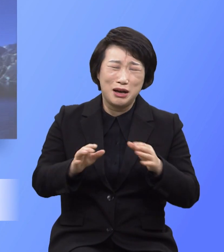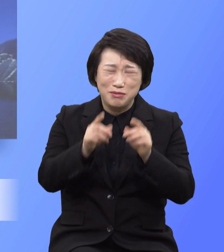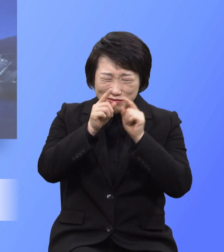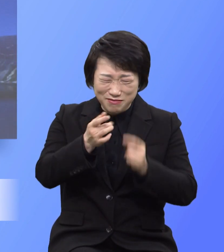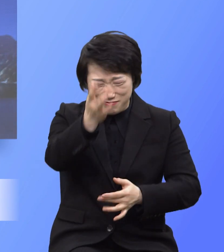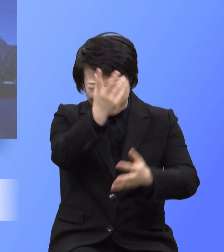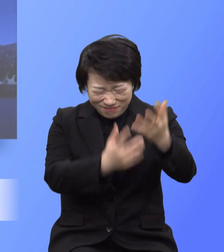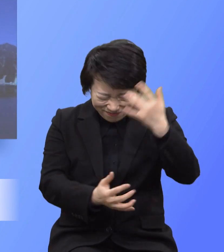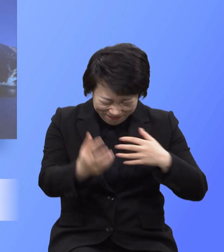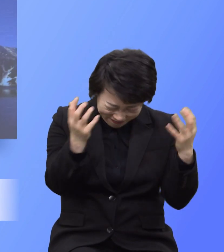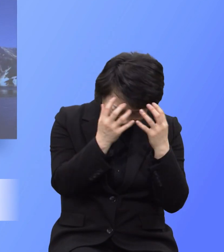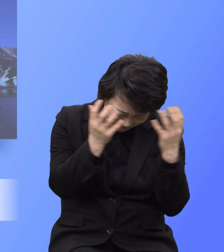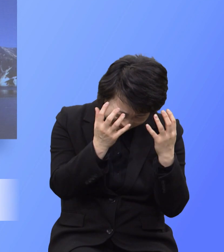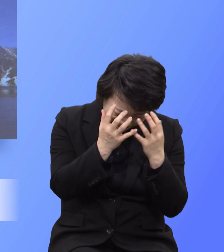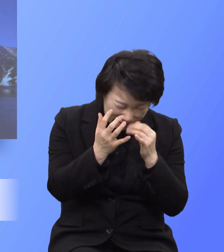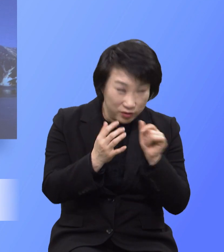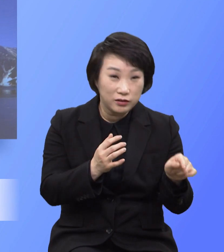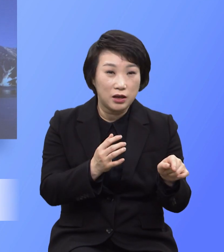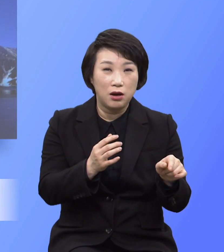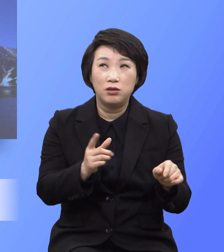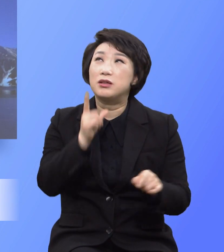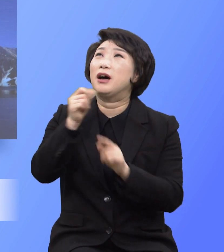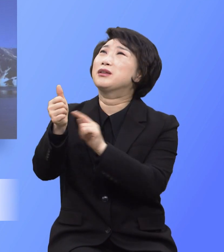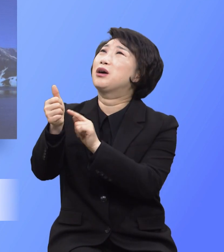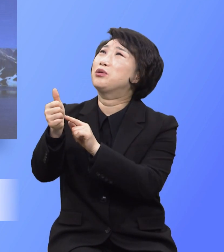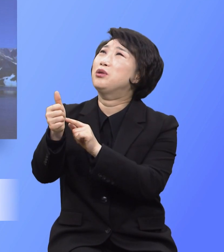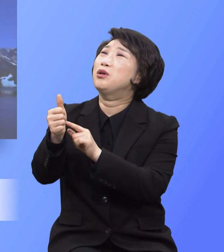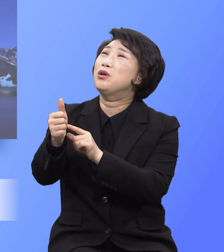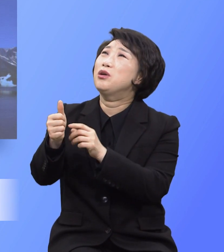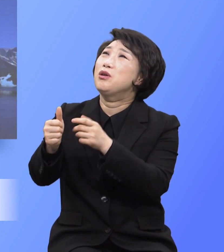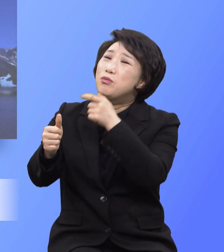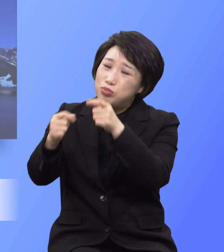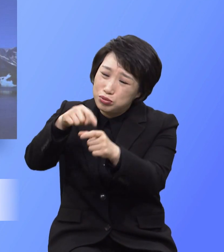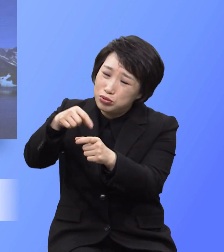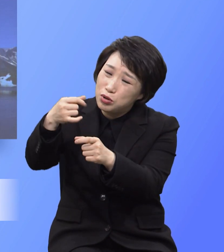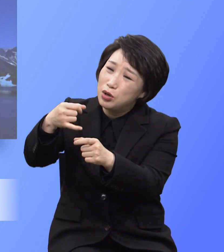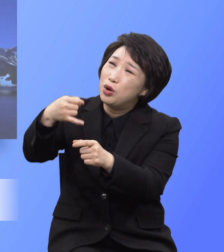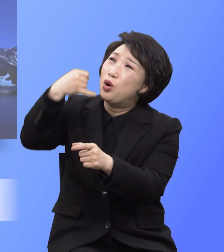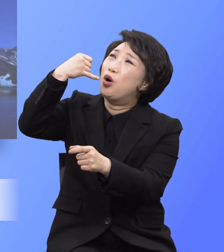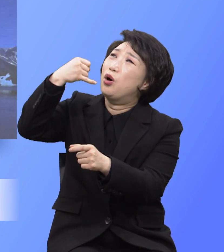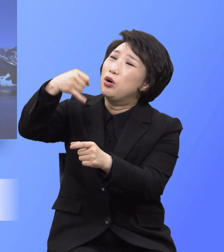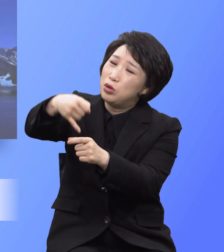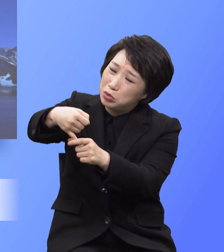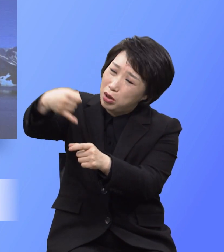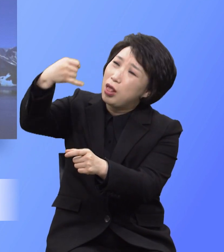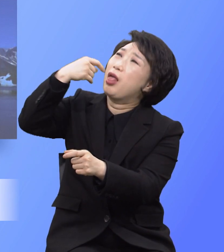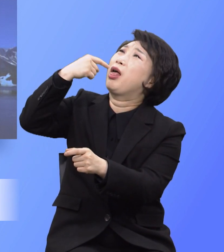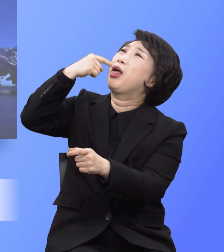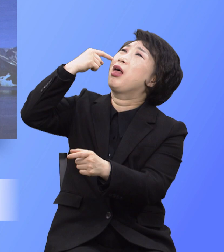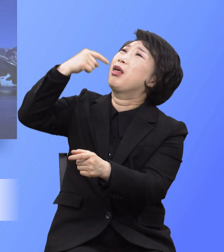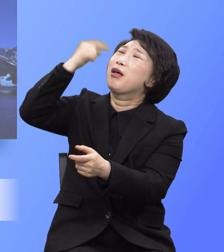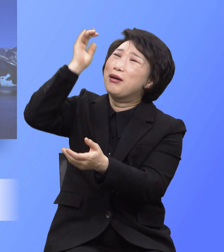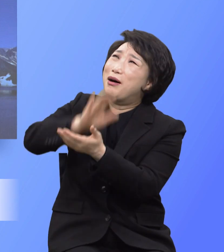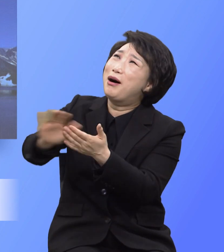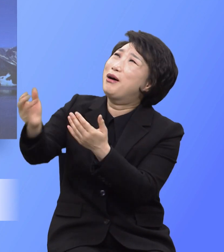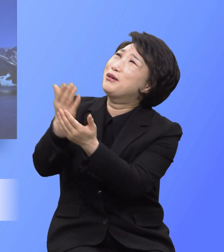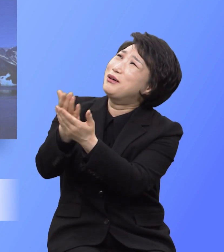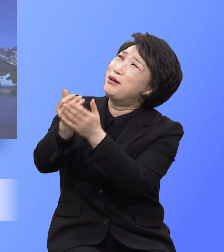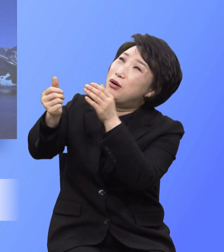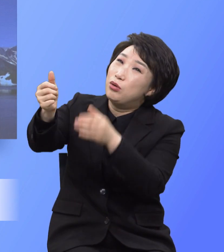지경입니다. 예, 나사로의 손가락에 물을 찍고 내어좀 손을